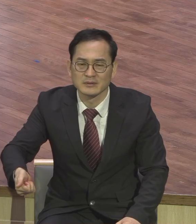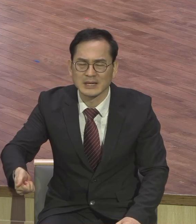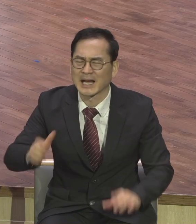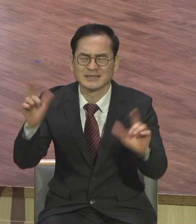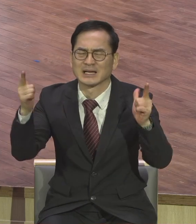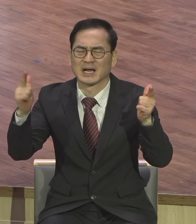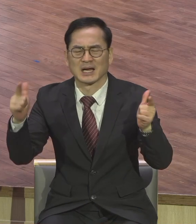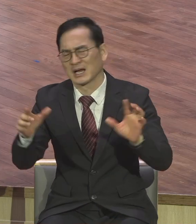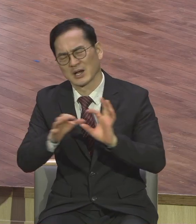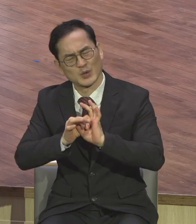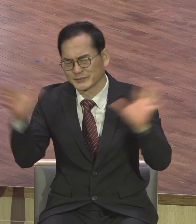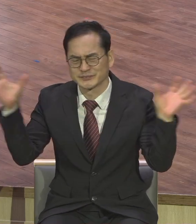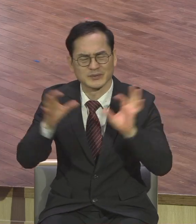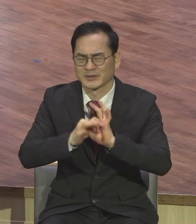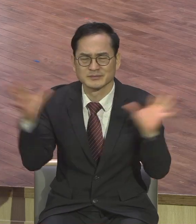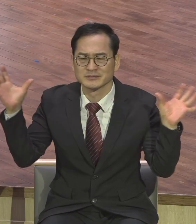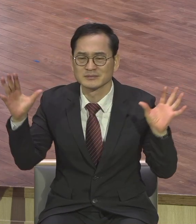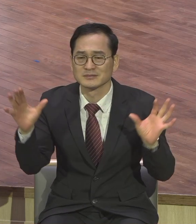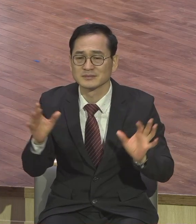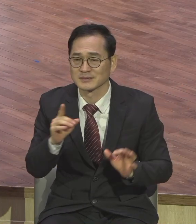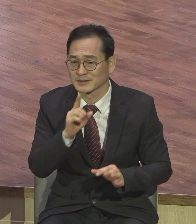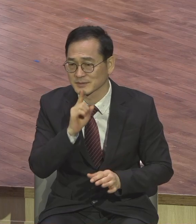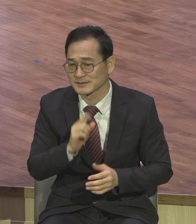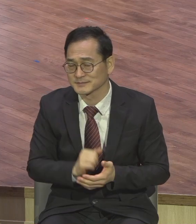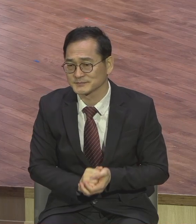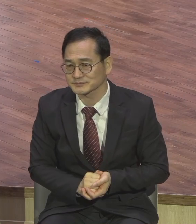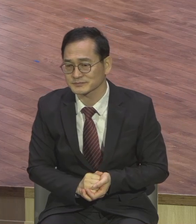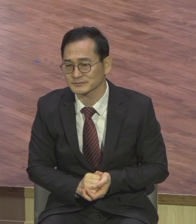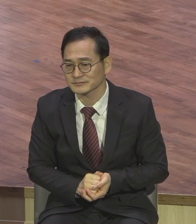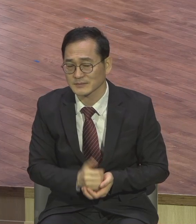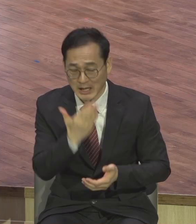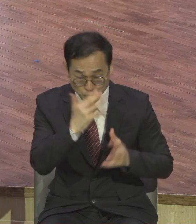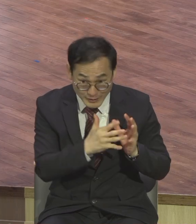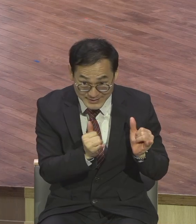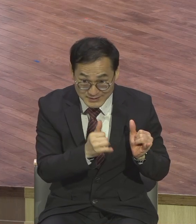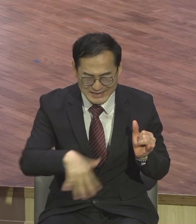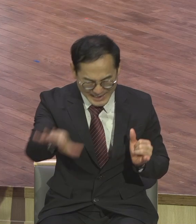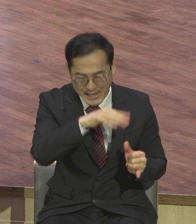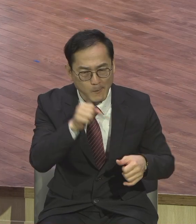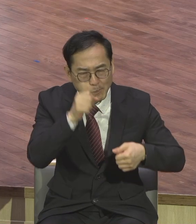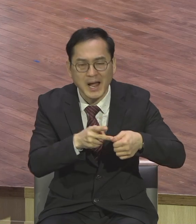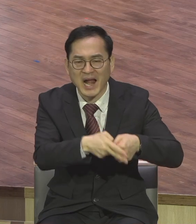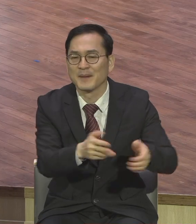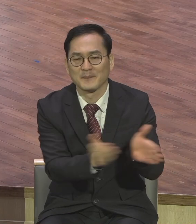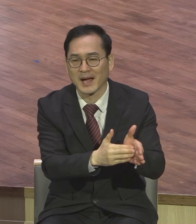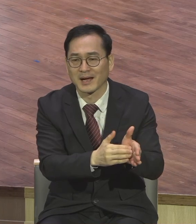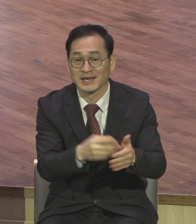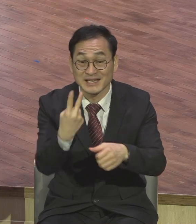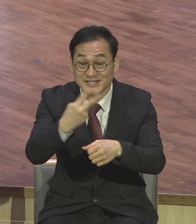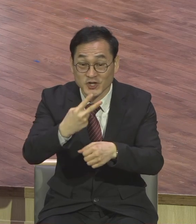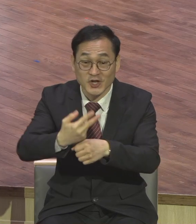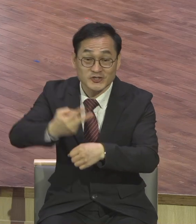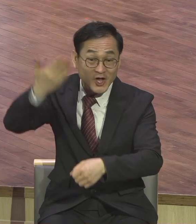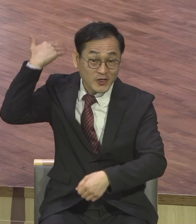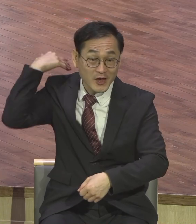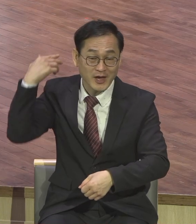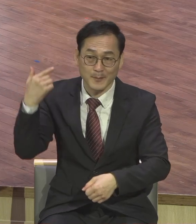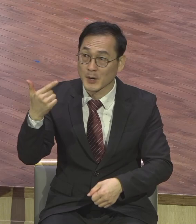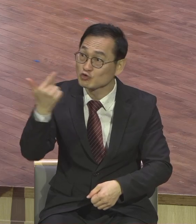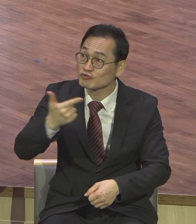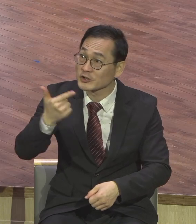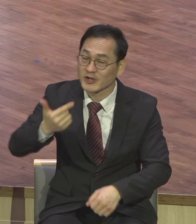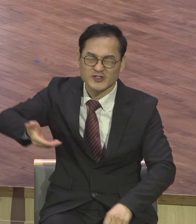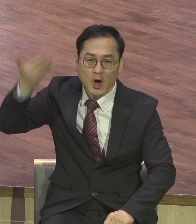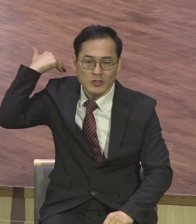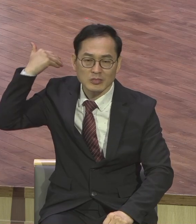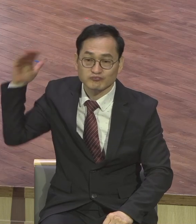이 사람들이 생명 걸고 있는데. 그래서 유대인들은요 다 할례 받았어요. 2000년 6000년 전이나